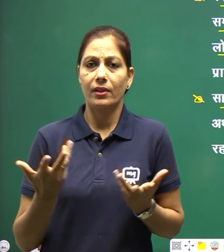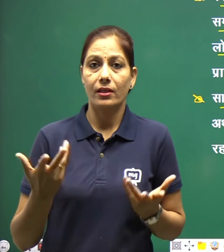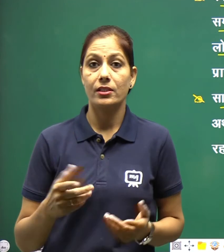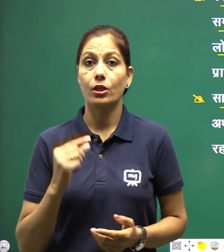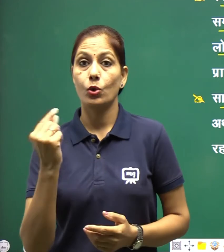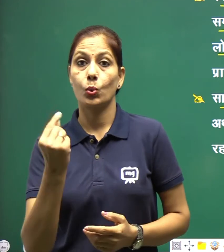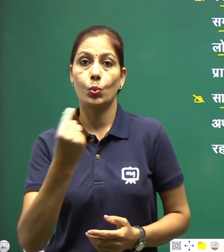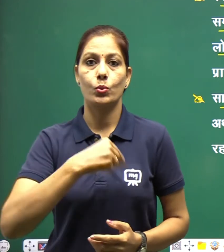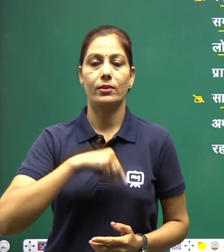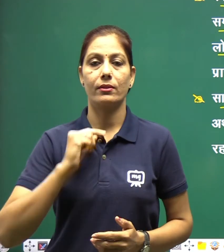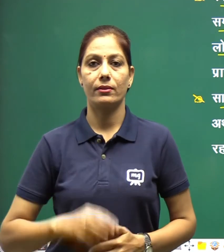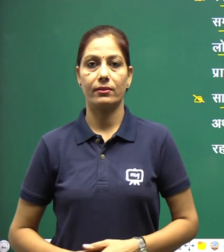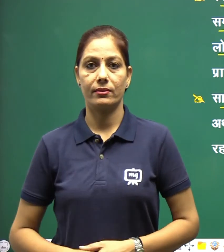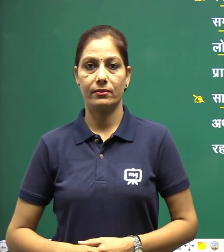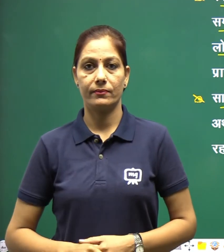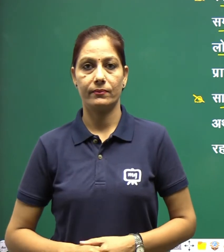उपयोग करें।